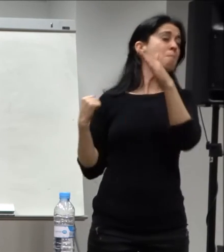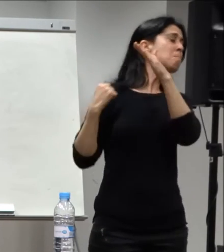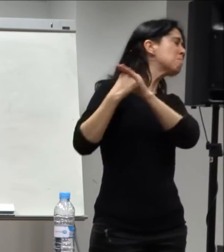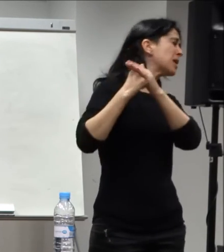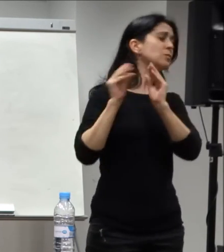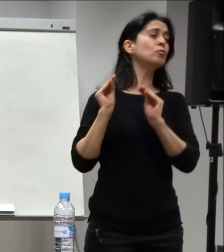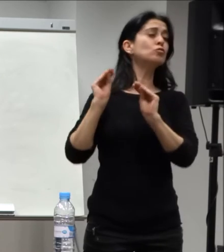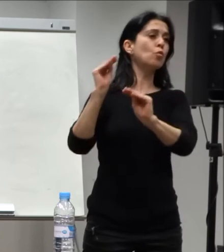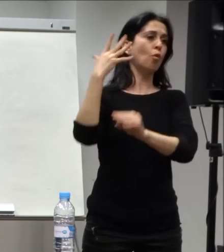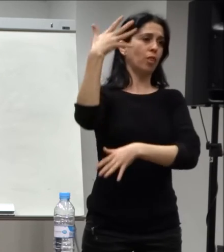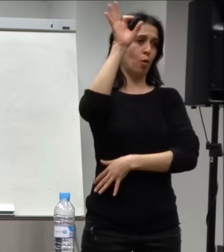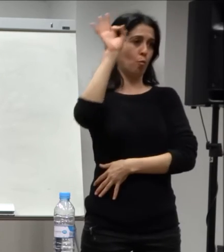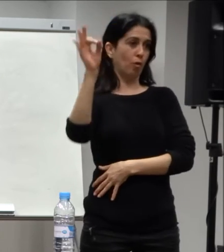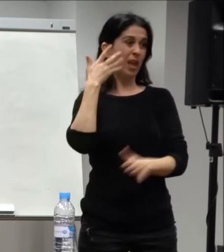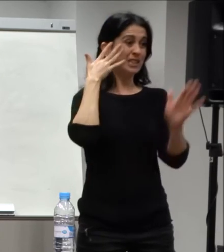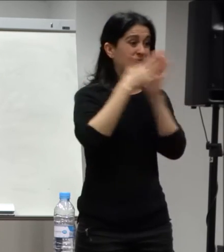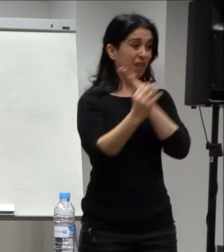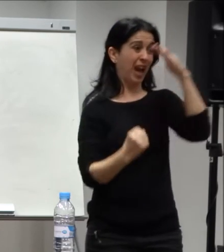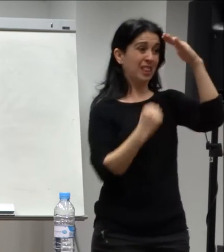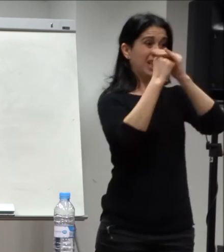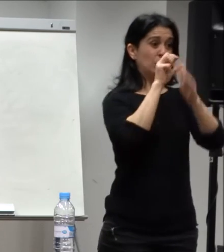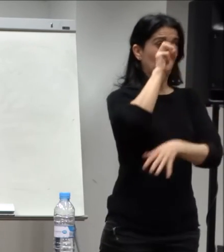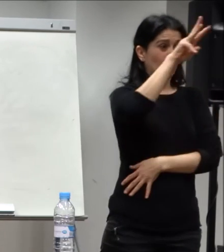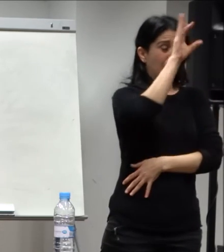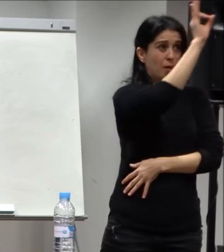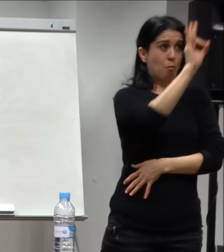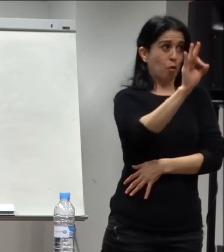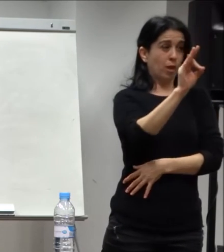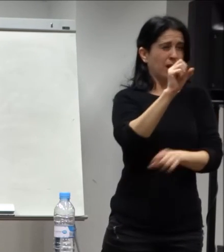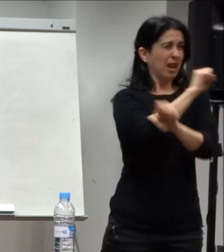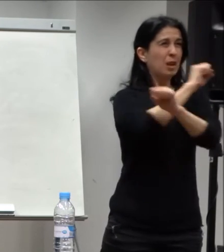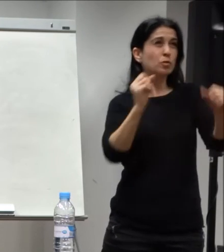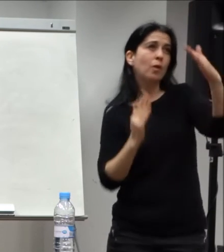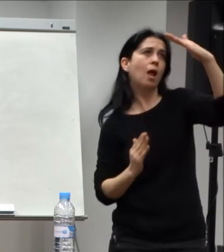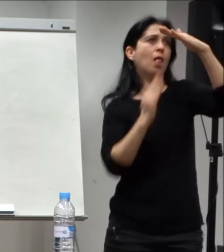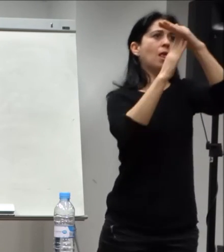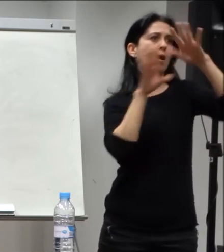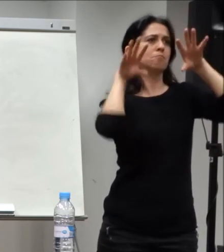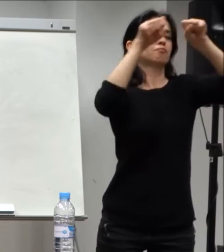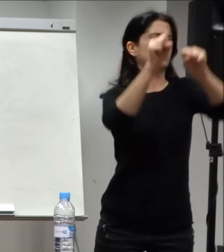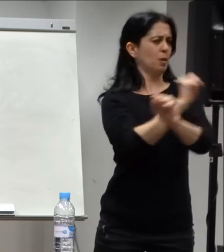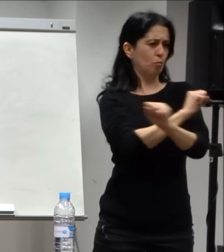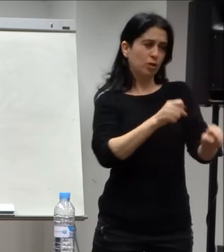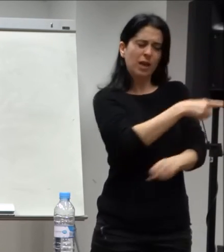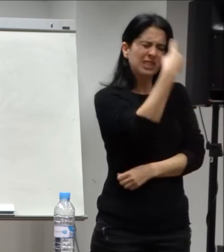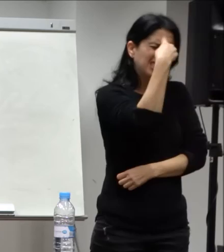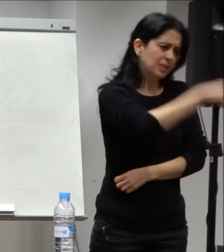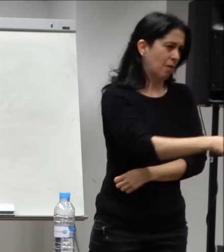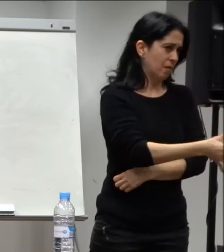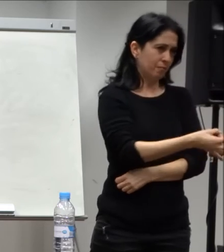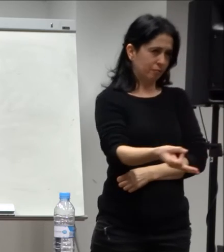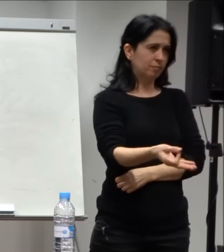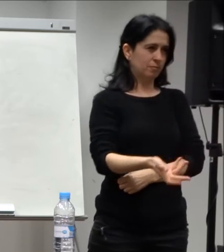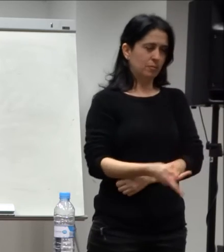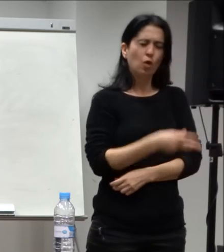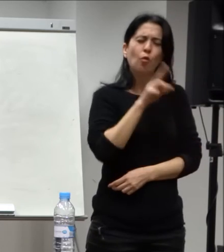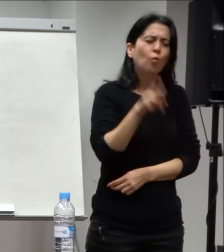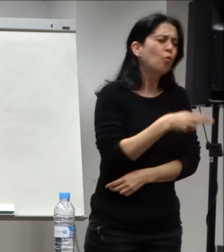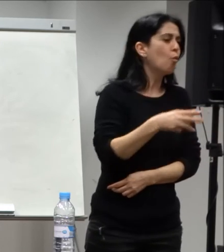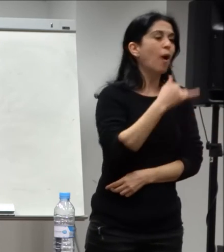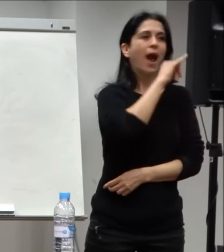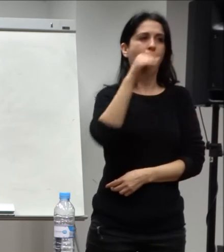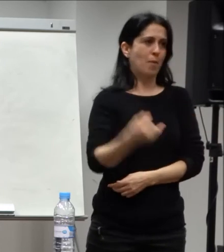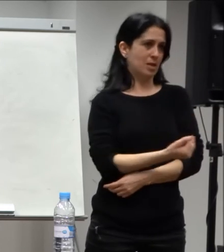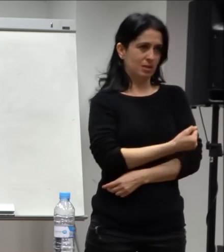el techo que los bancos ponían en sus cláusulas, en sus préstamos hipotecarios, sabían de sobra que nunca, jamás se iba a